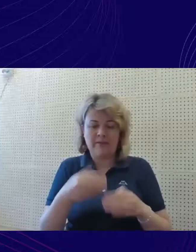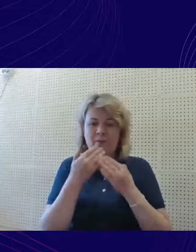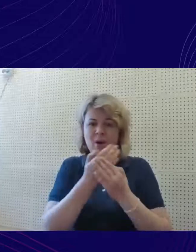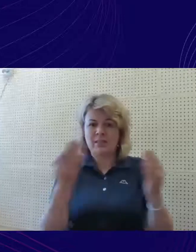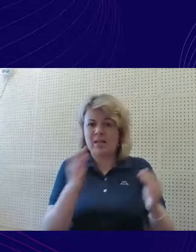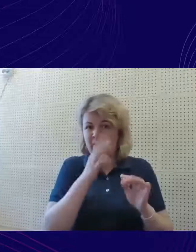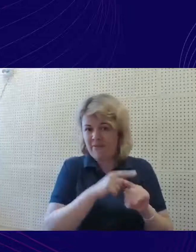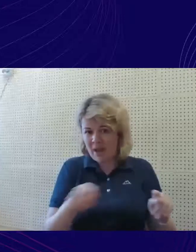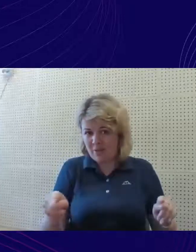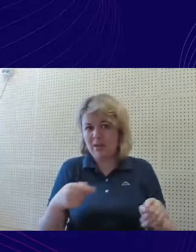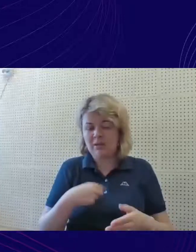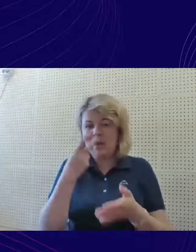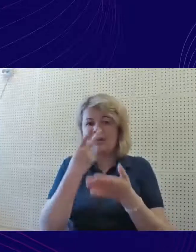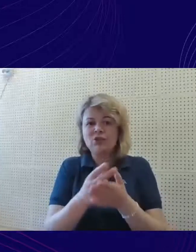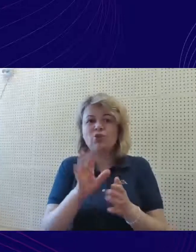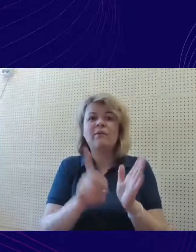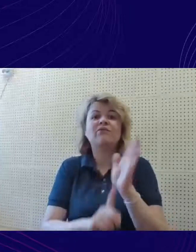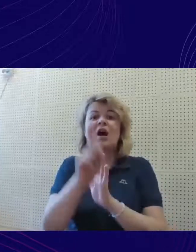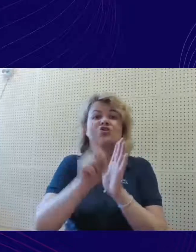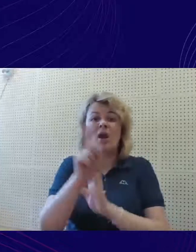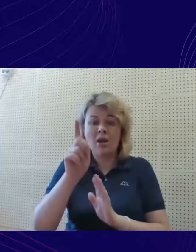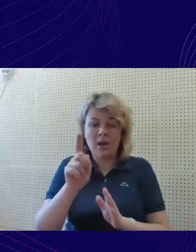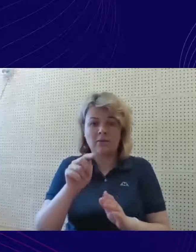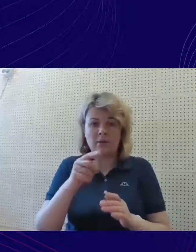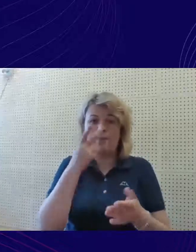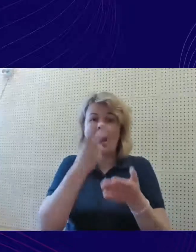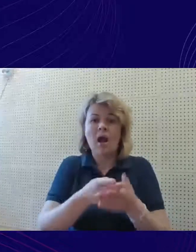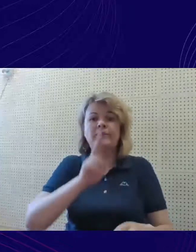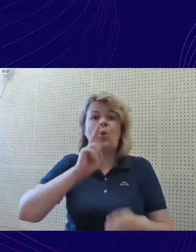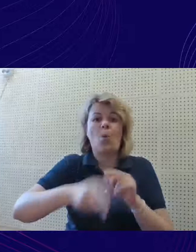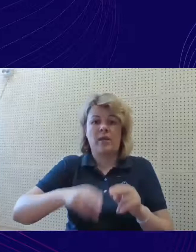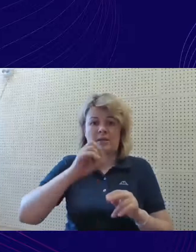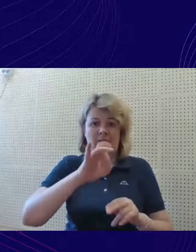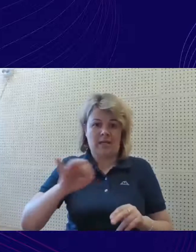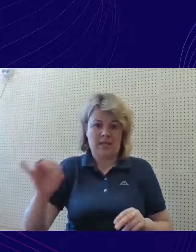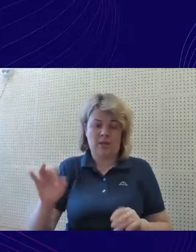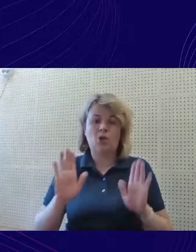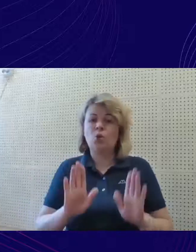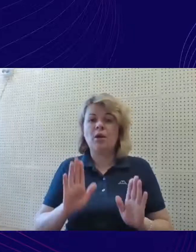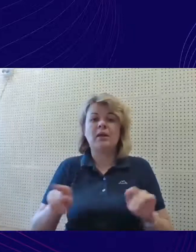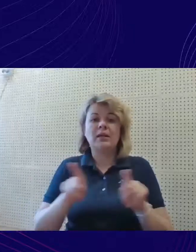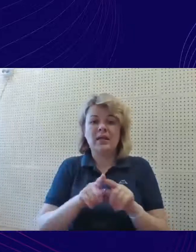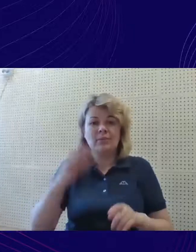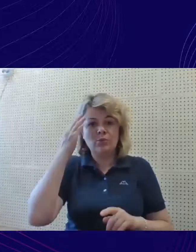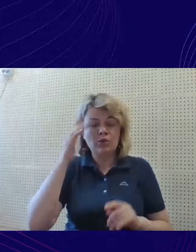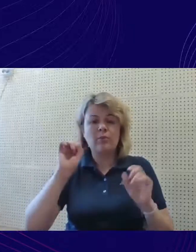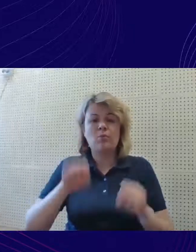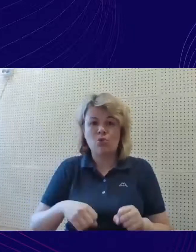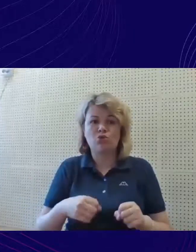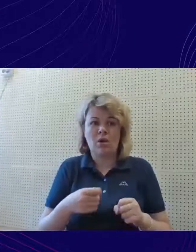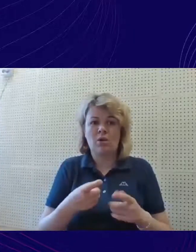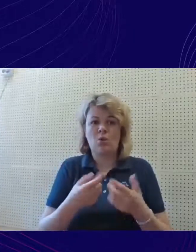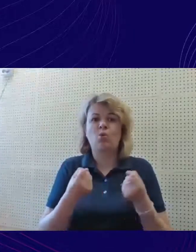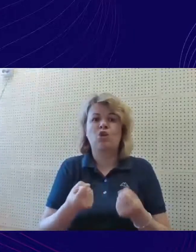серии с кульминацией, потому что только таким способом можно удержать зрителя, когда